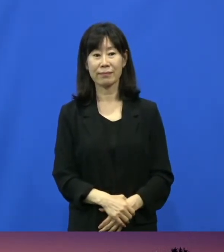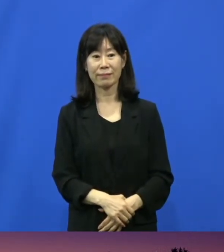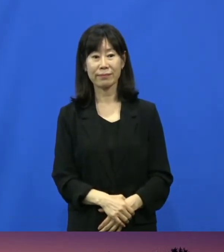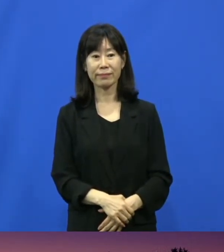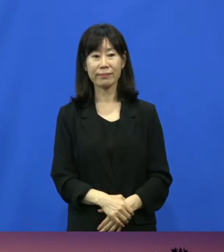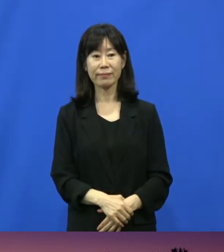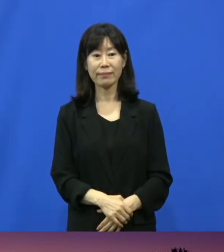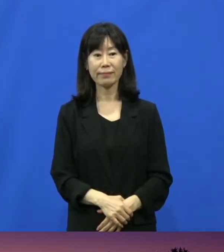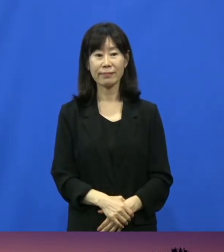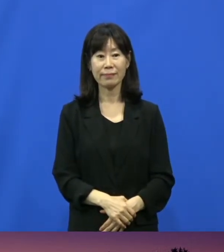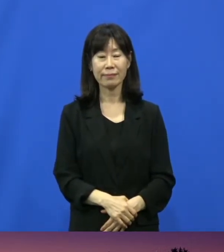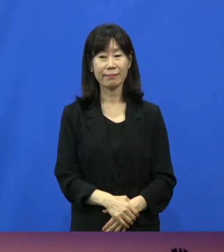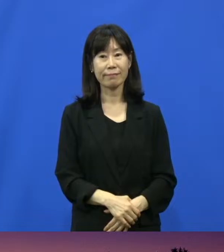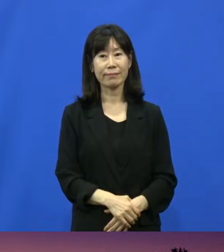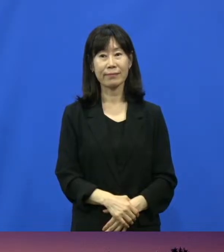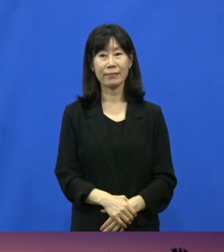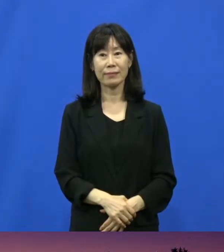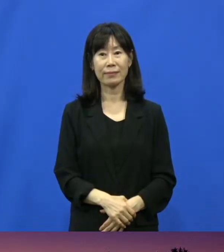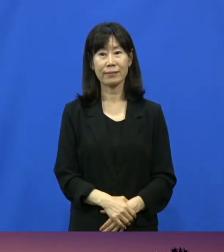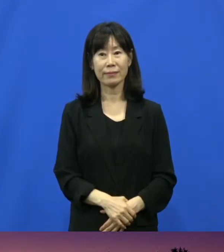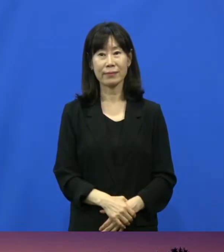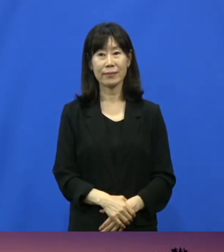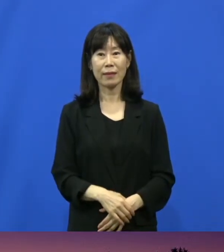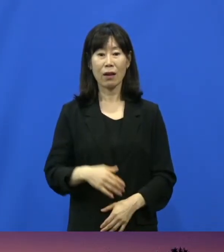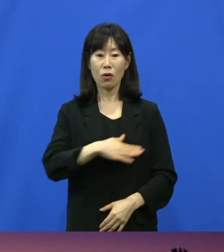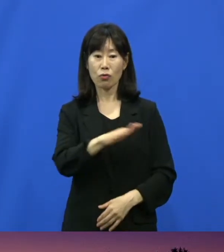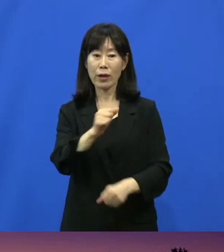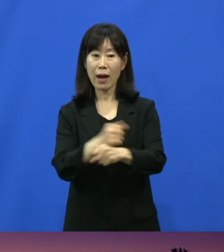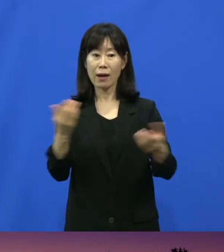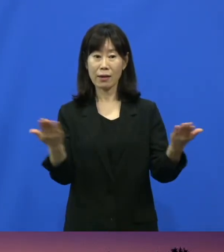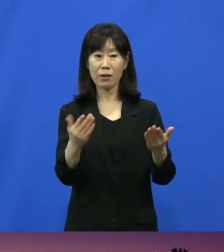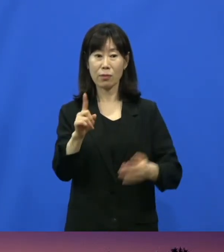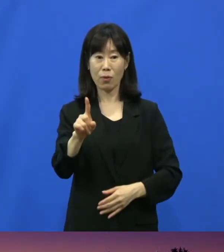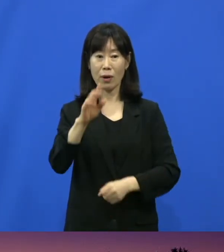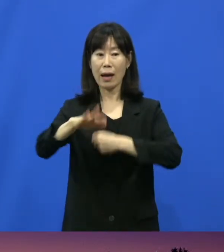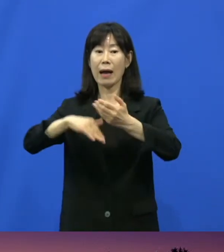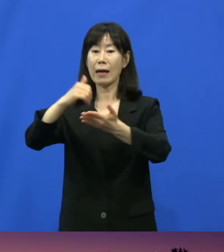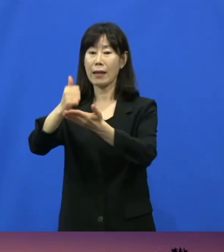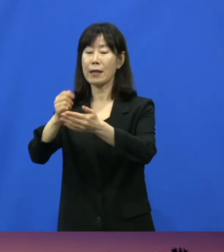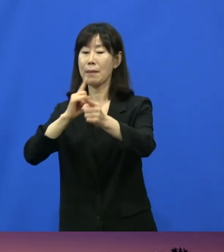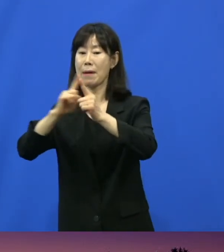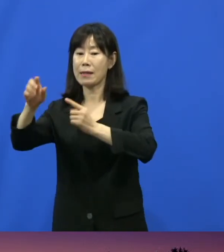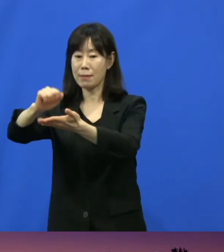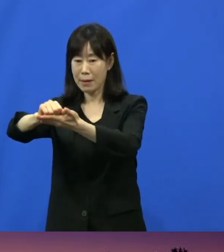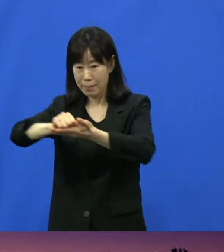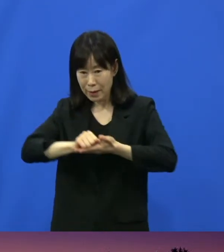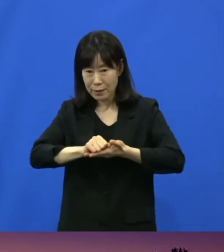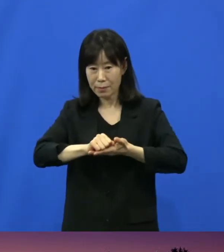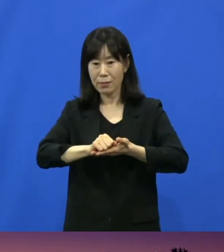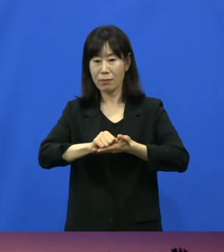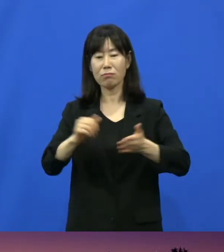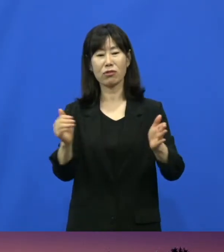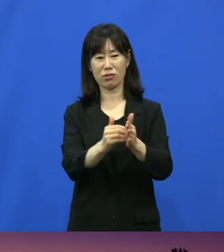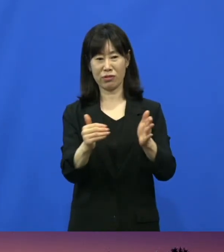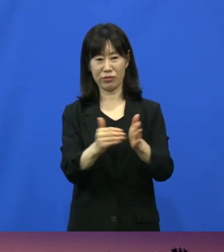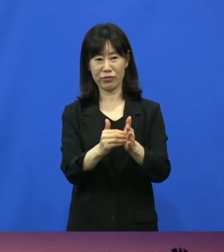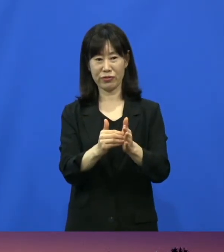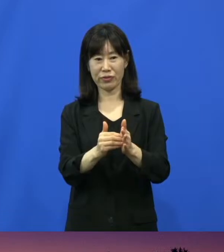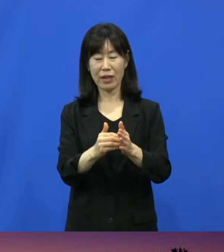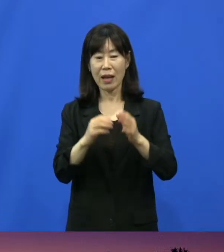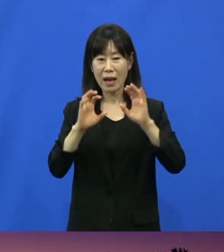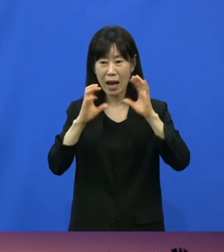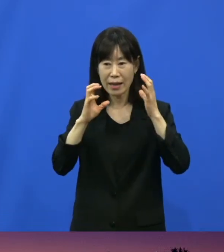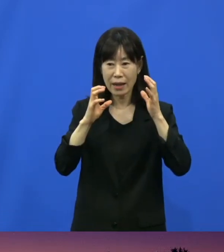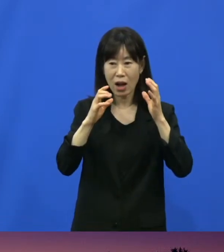그러므로 우리가 하는 일은 다른 게 아닙니다. 그냥 말씀을 받아들이는 거예요. 엄마의 품 안에 안겨 젖을 빨아당기는 것뿐이죠. 아이는 다른